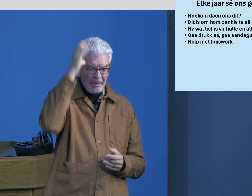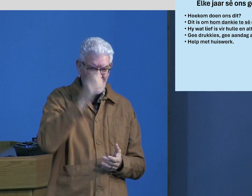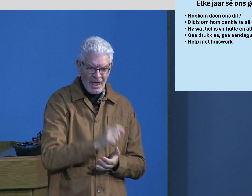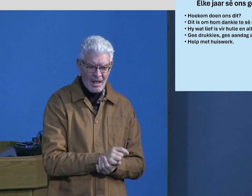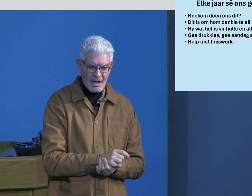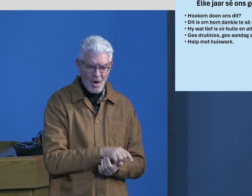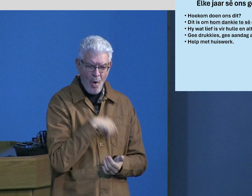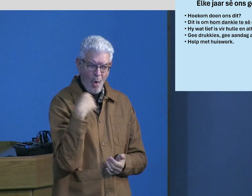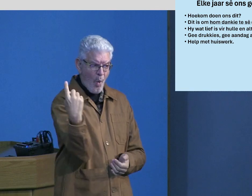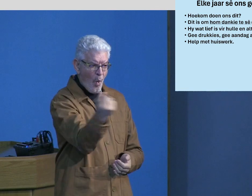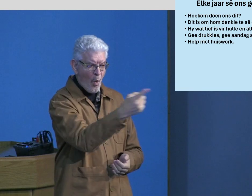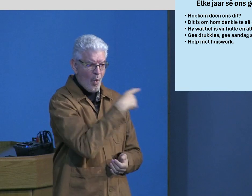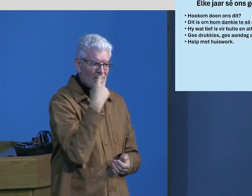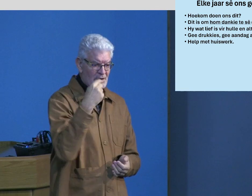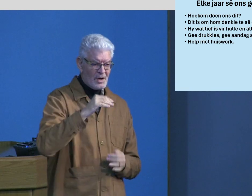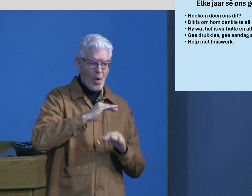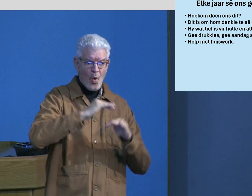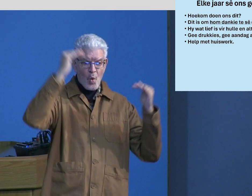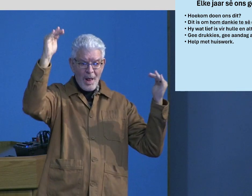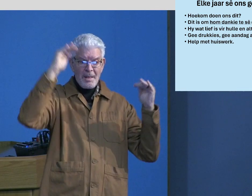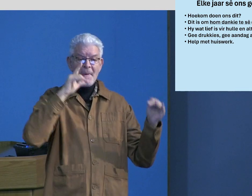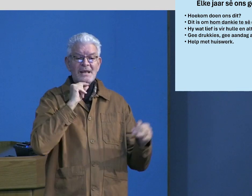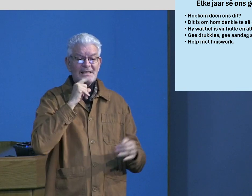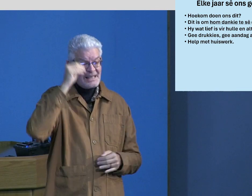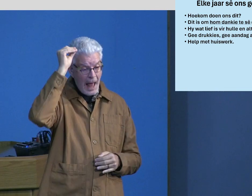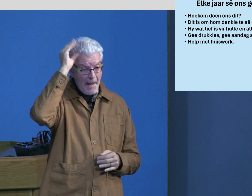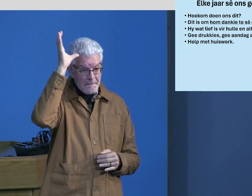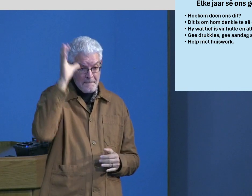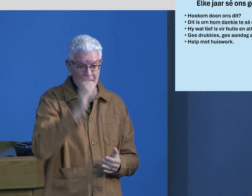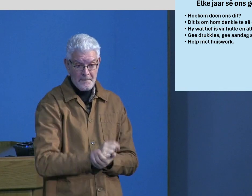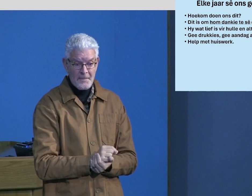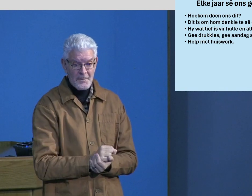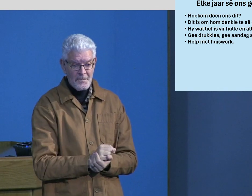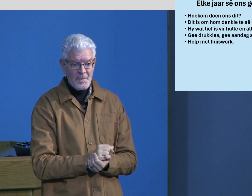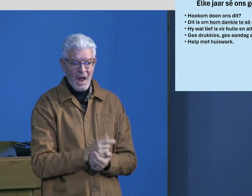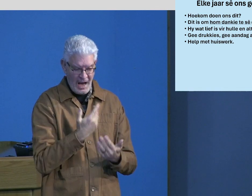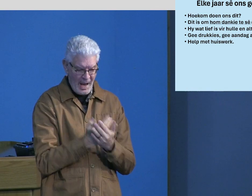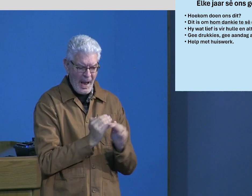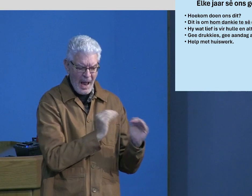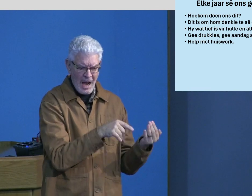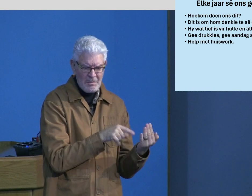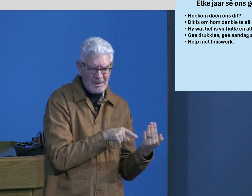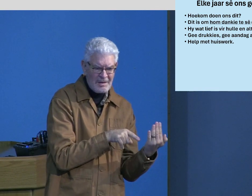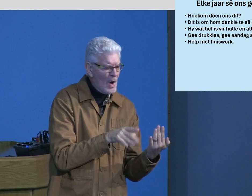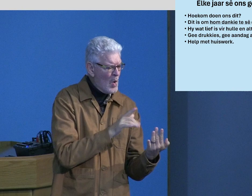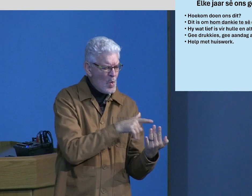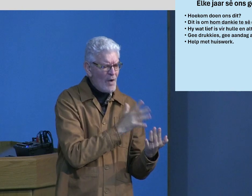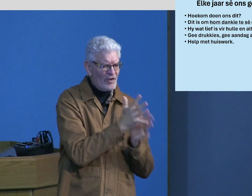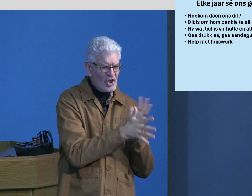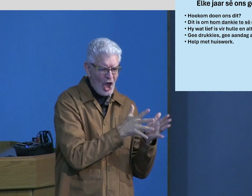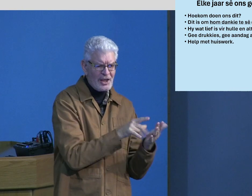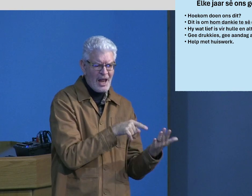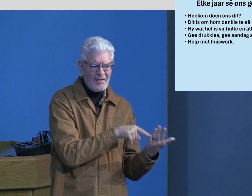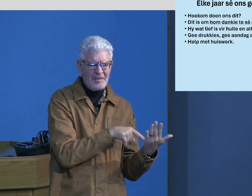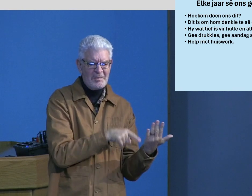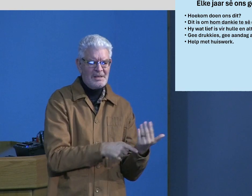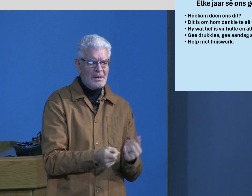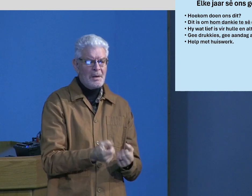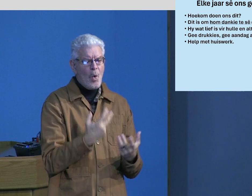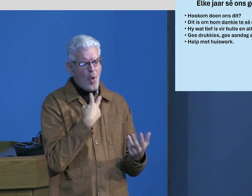Die kinders is nie sommer outomaties slim nie. Die groot mense is miskien slim, ja. Jy kan vir hulle